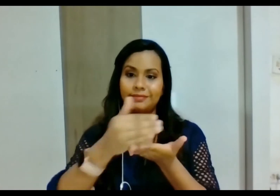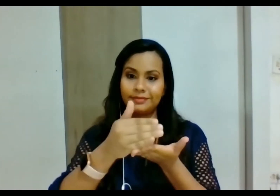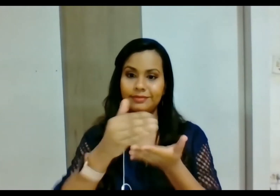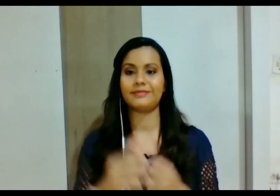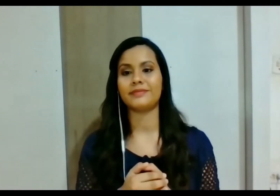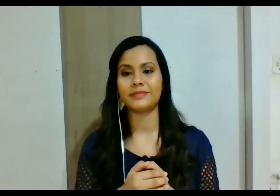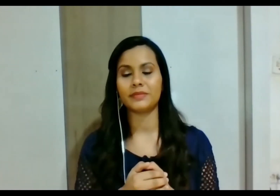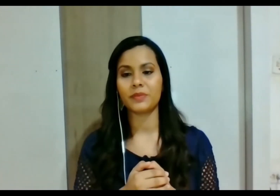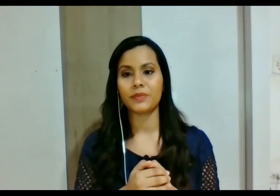Então eu comecei.